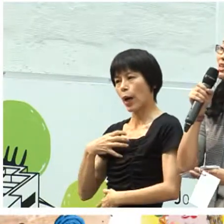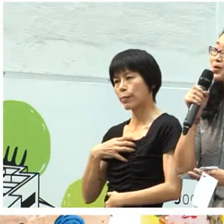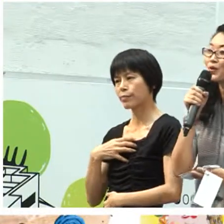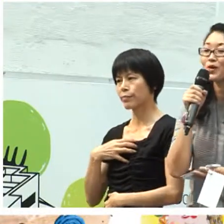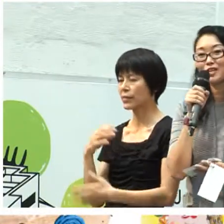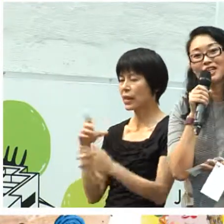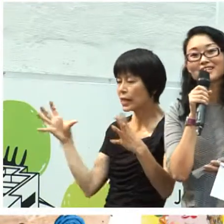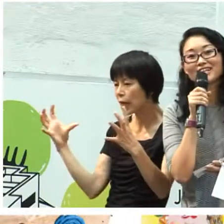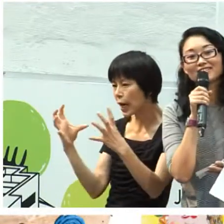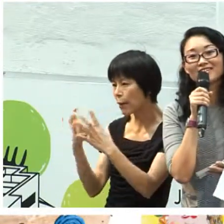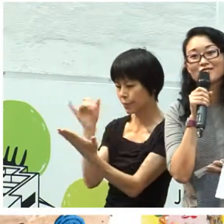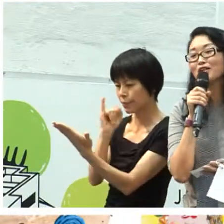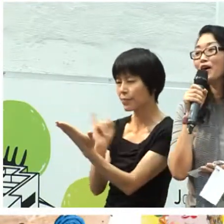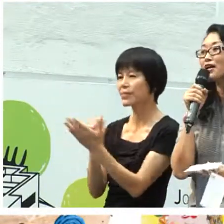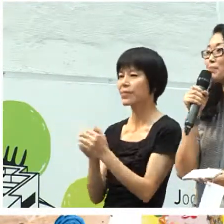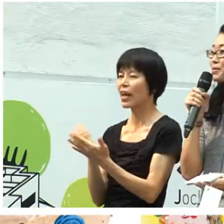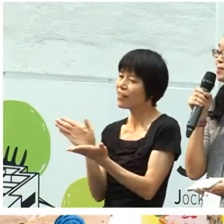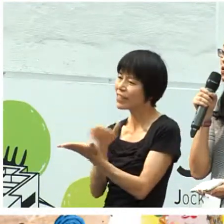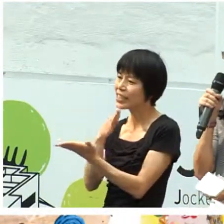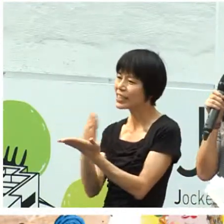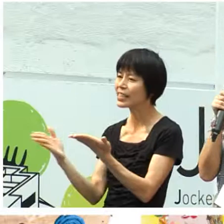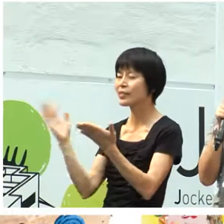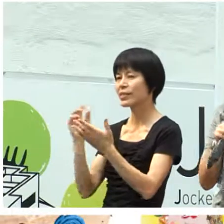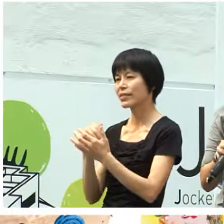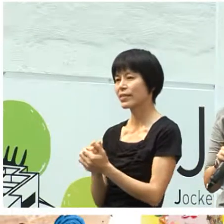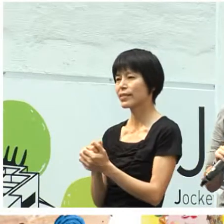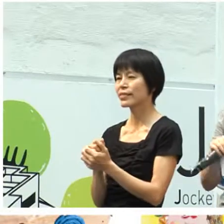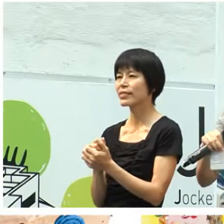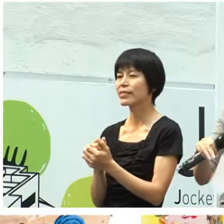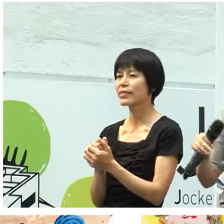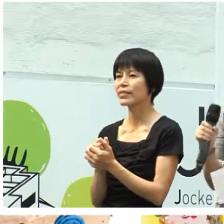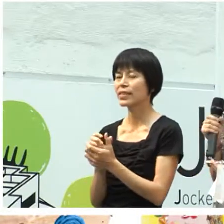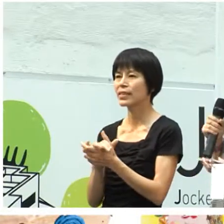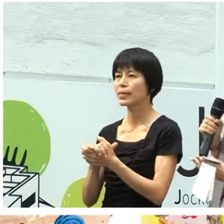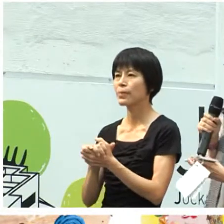多一點共融藝術氣息，分享 A Bit More Than Arts。